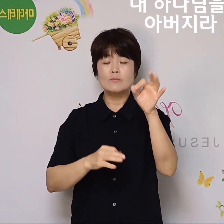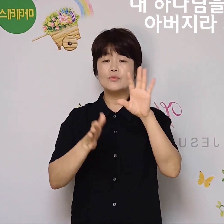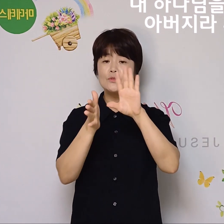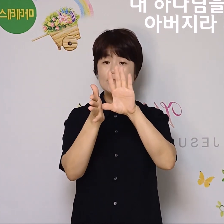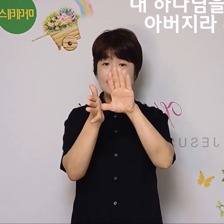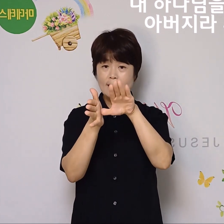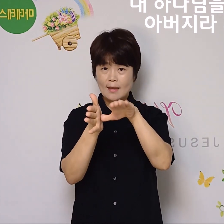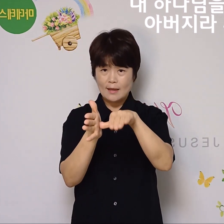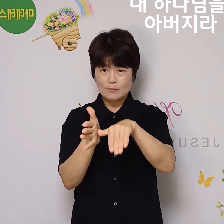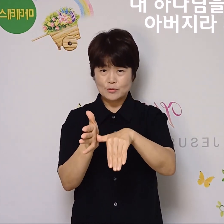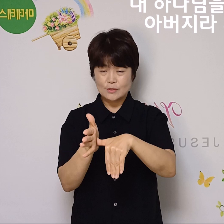부를 때